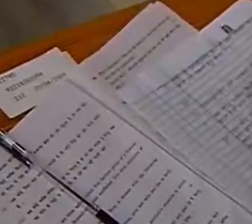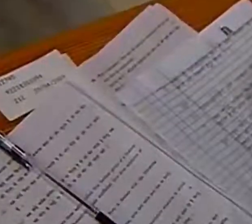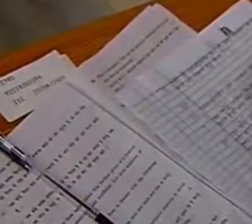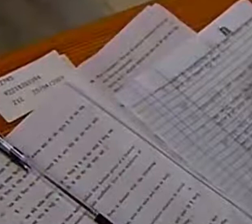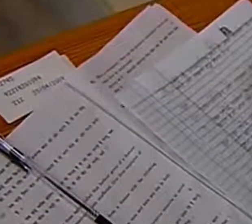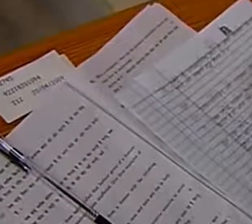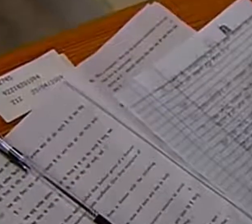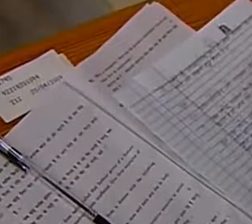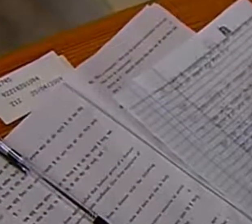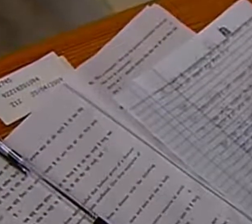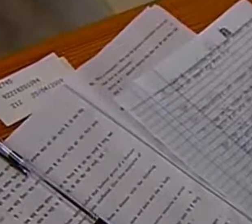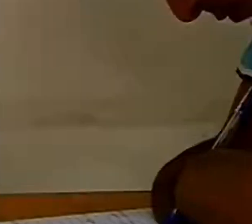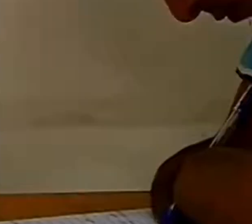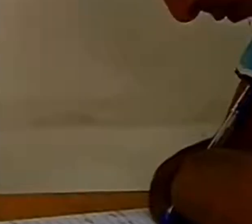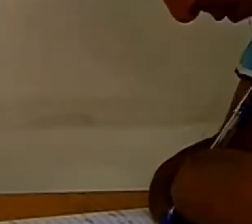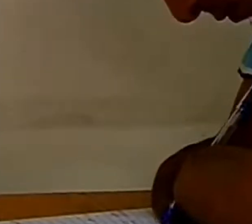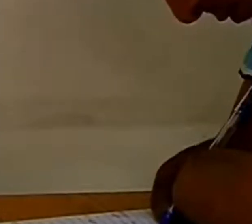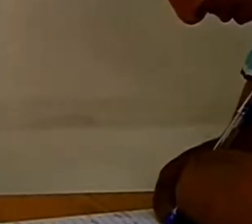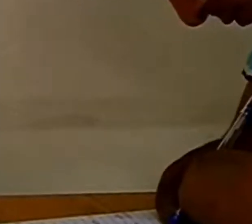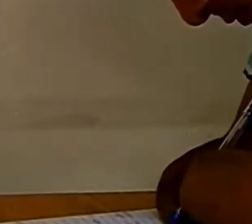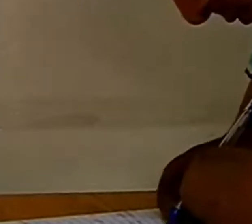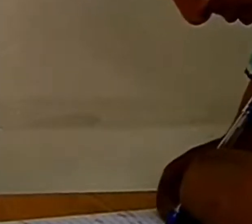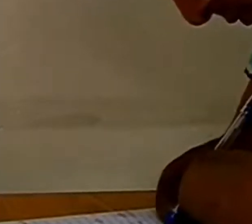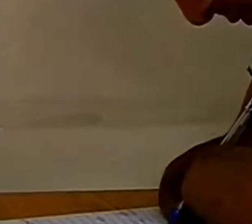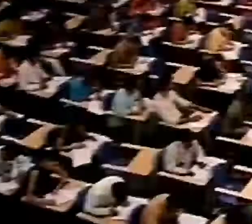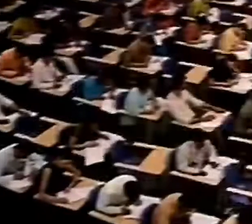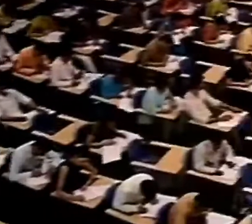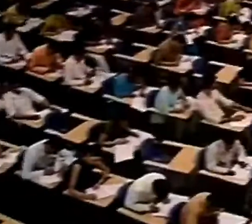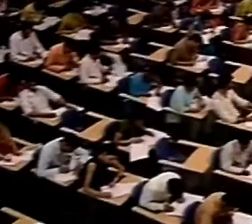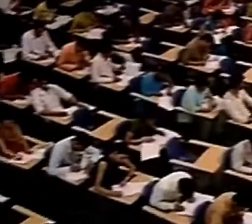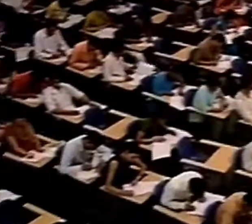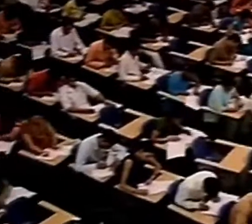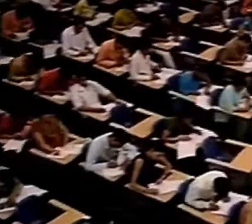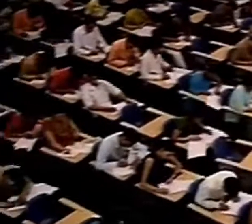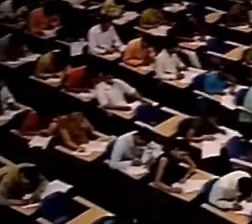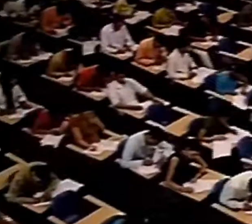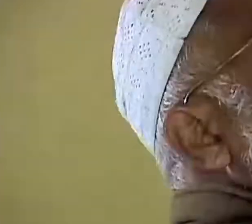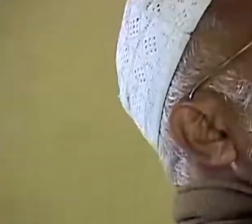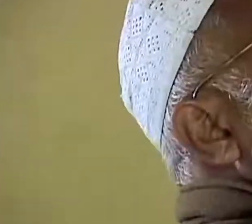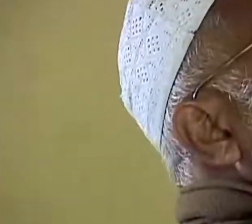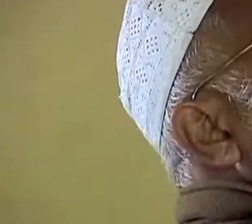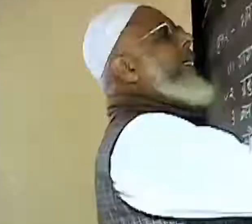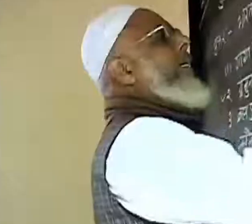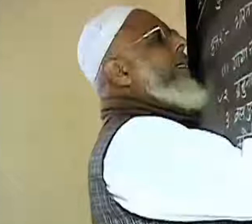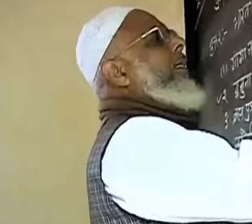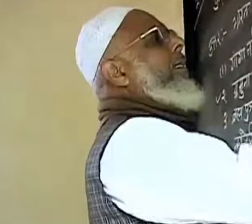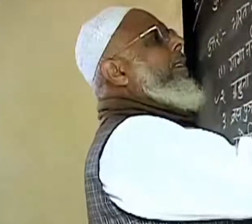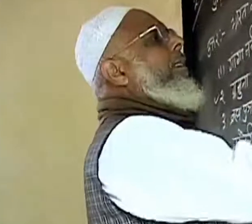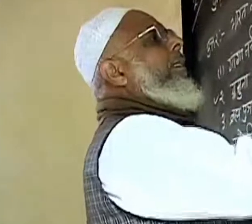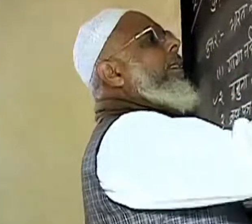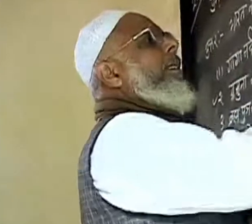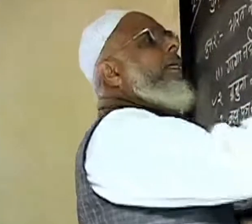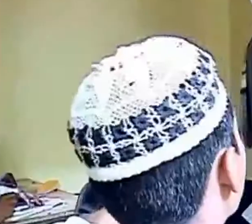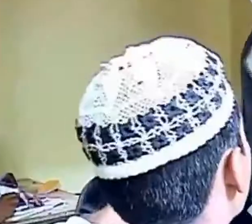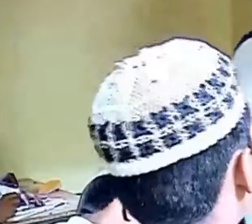फिर। शिक्षा परीक्षा का अवसर एक बार ही क्यों